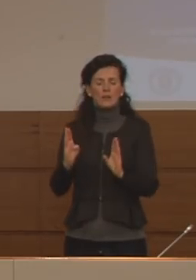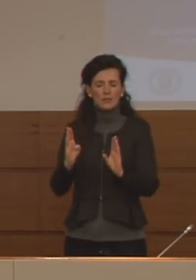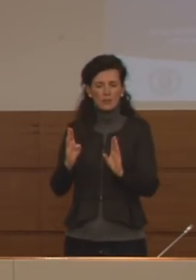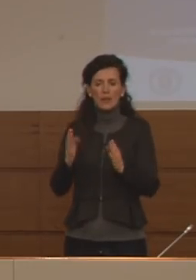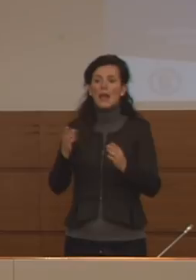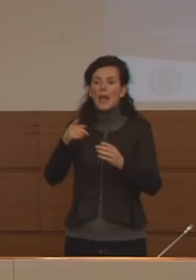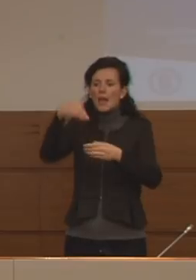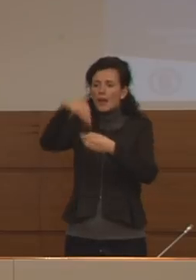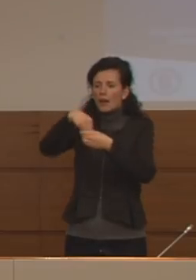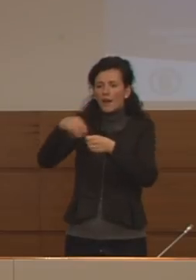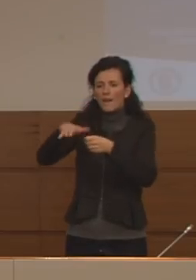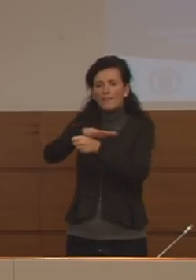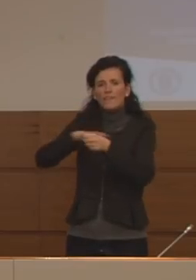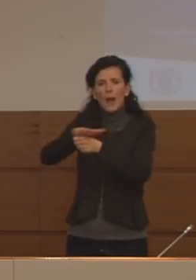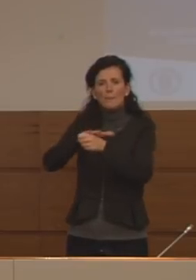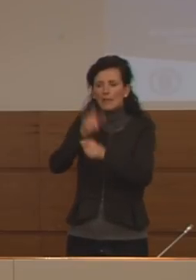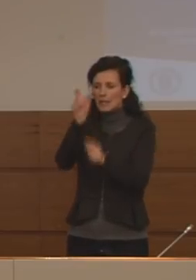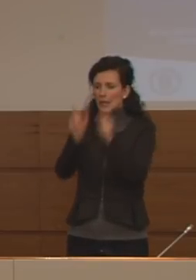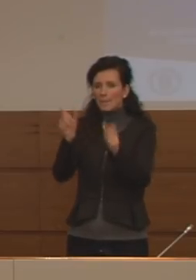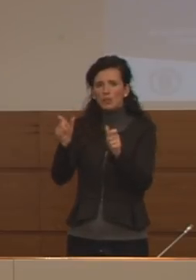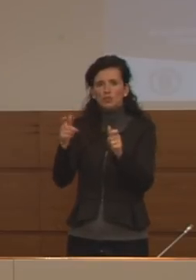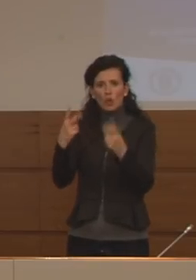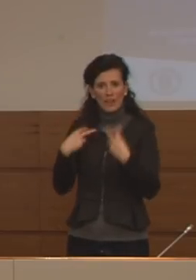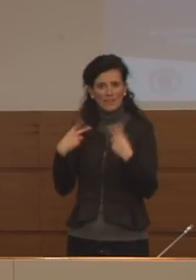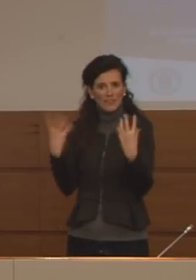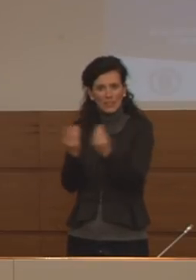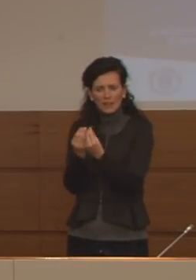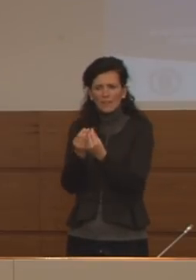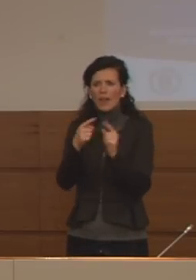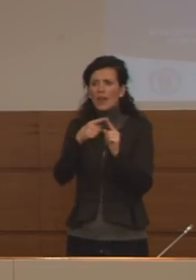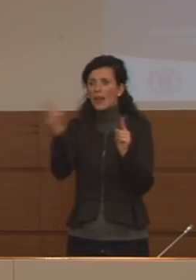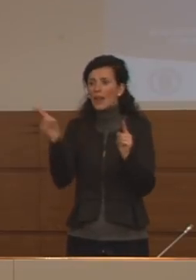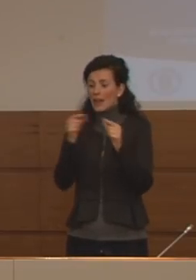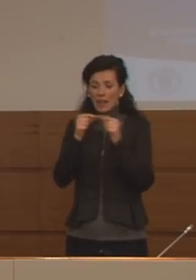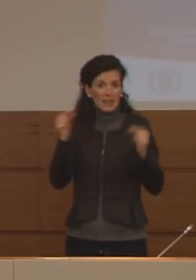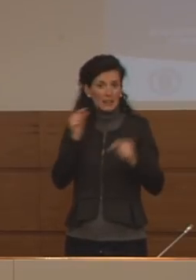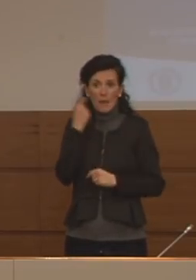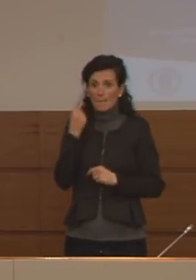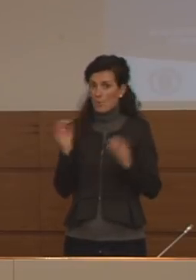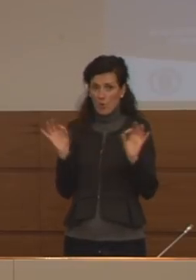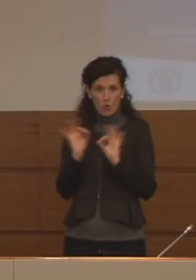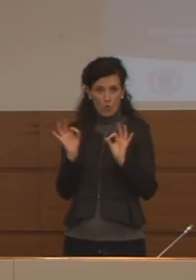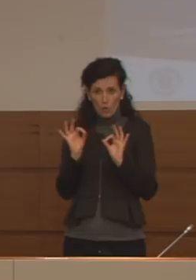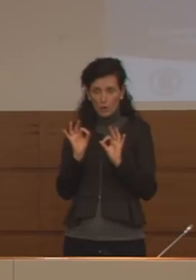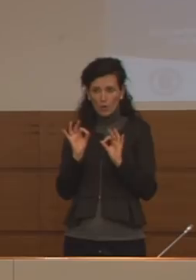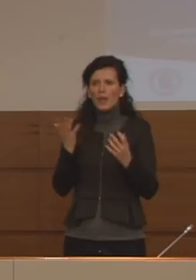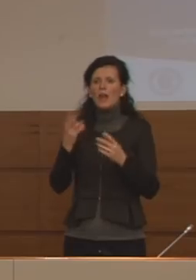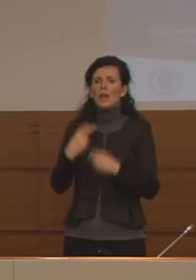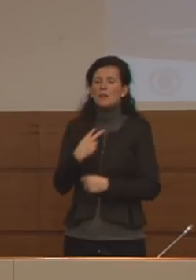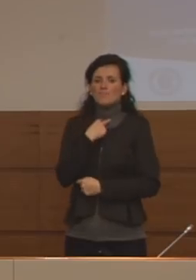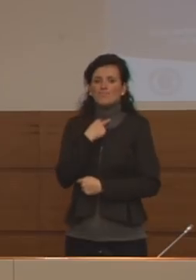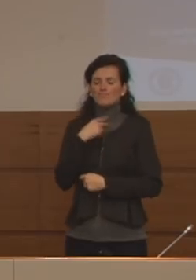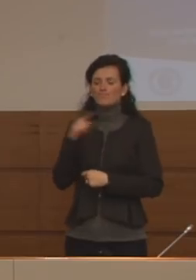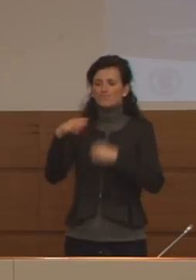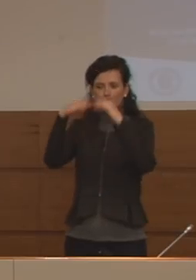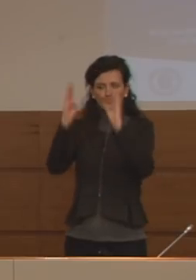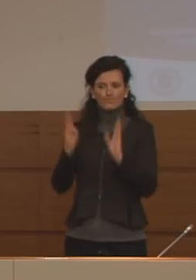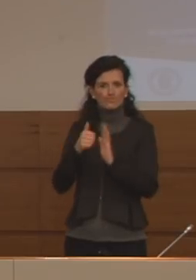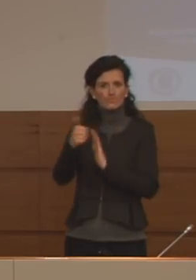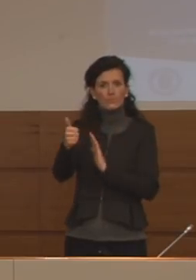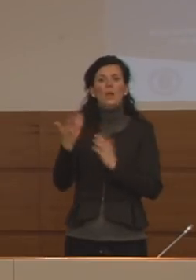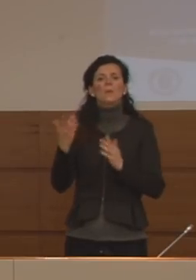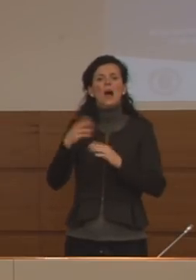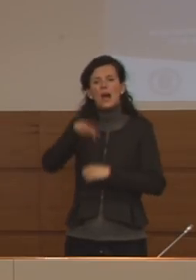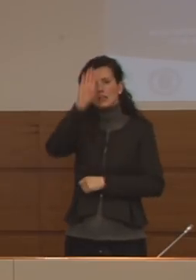mari non è stato fatto il tampone i familiari sono costretti all'isolamento domiciliare ma il datore di lavoro non gli riconosce questa